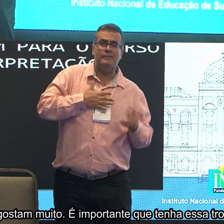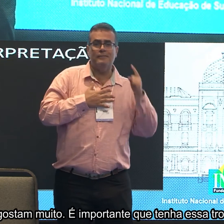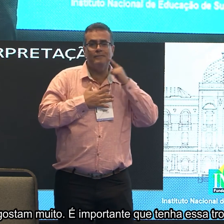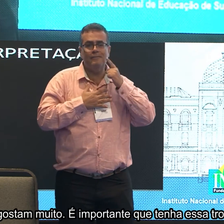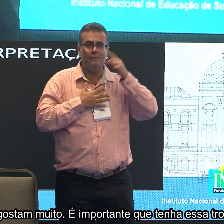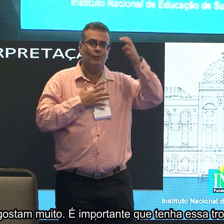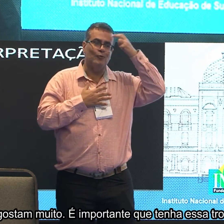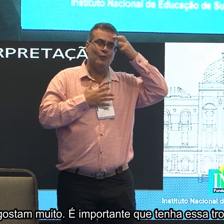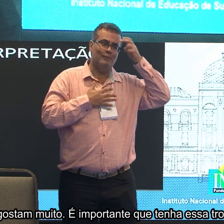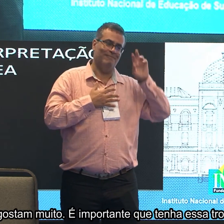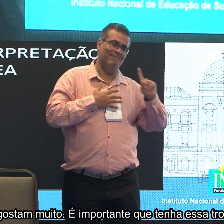os ouvintes gostam muito.